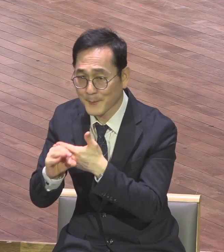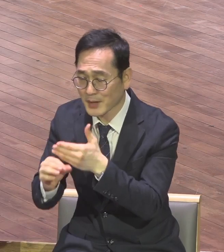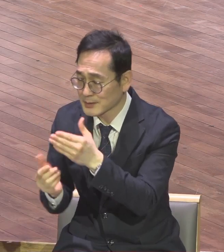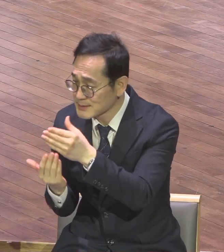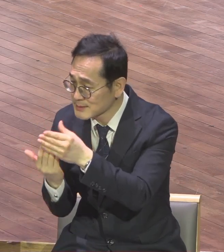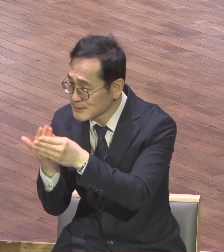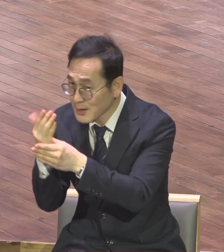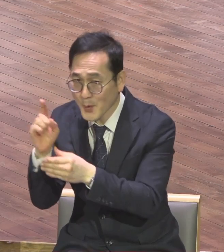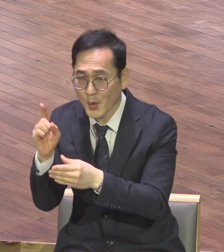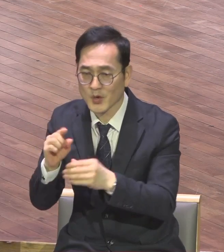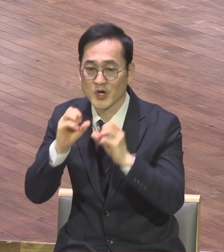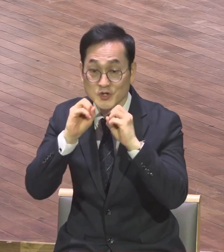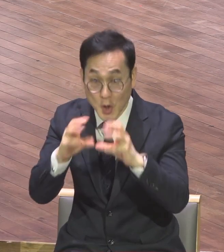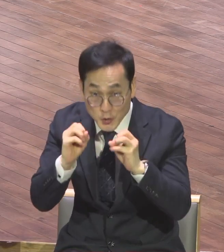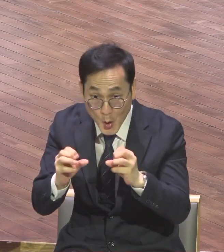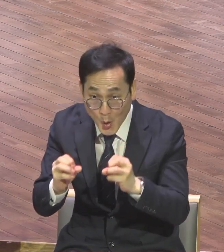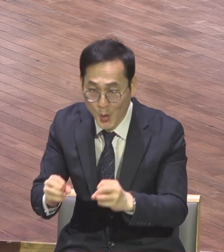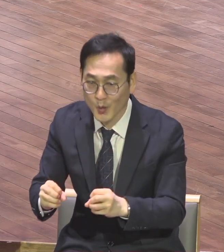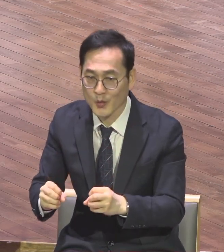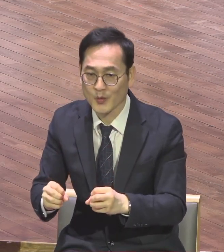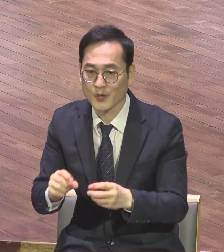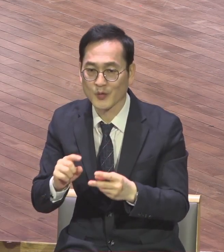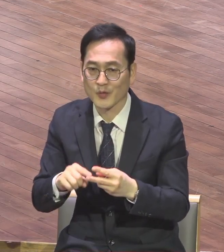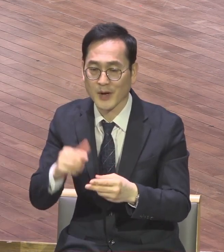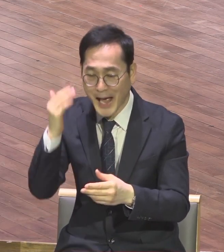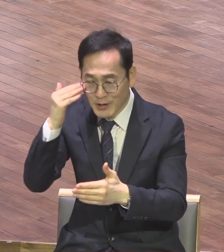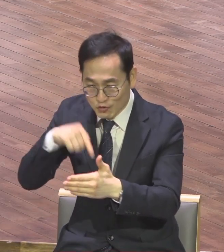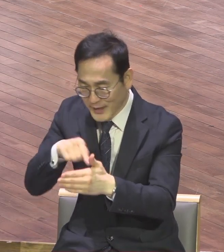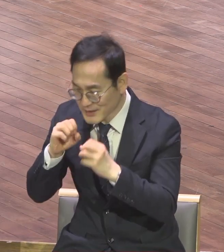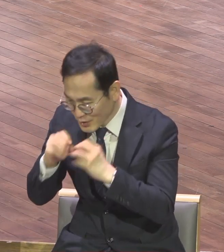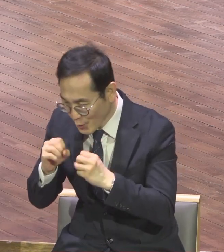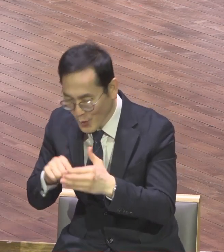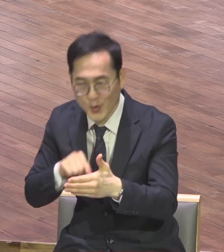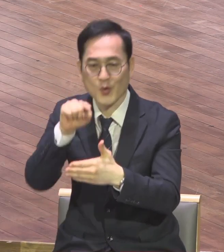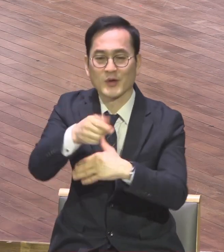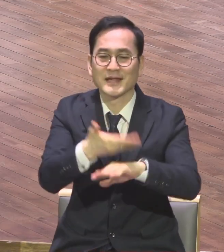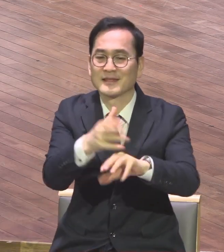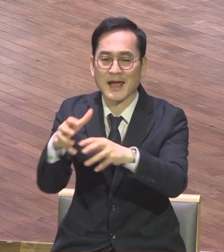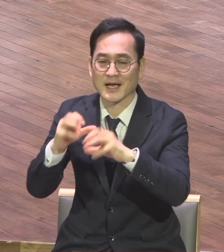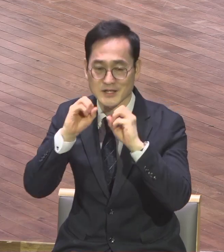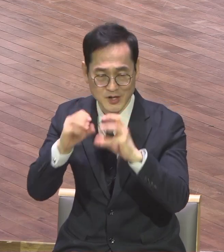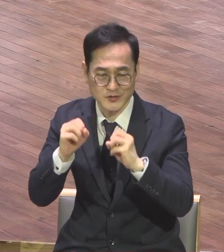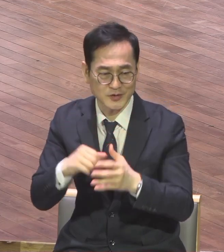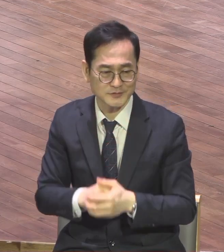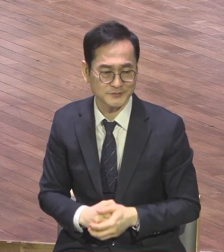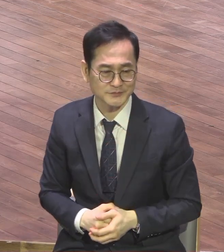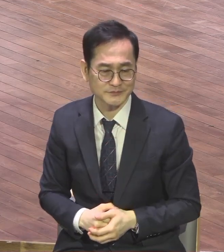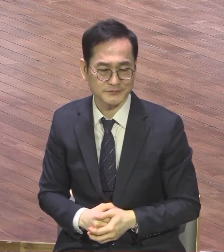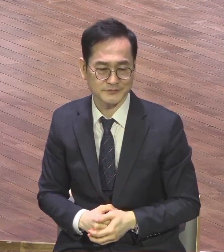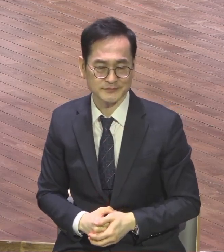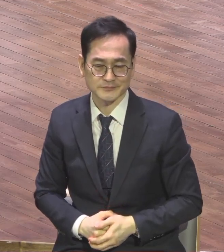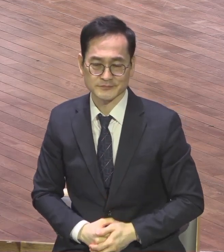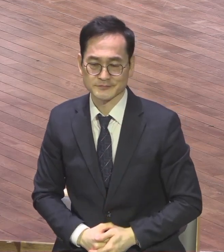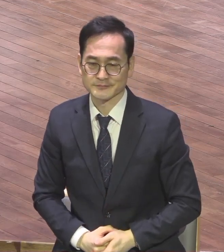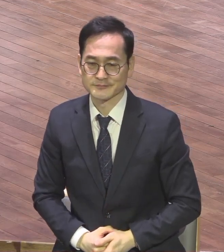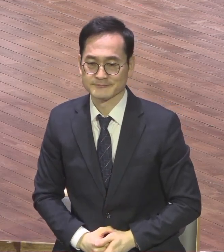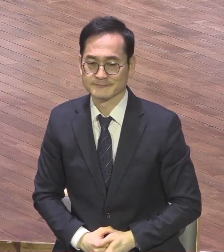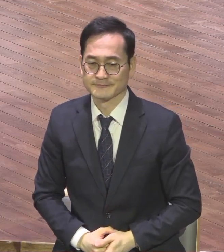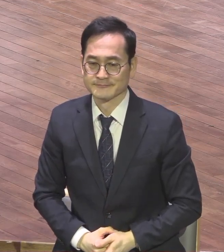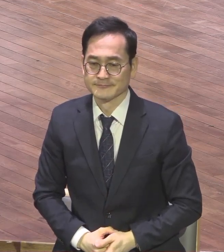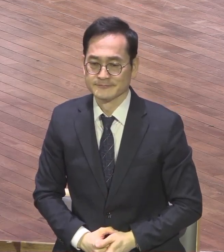생겨. 전도와 선교. 국내 영혼구원 해외 영혼구원 영혼구원 하나님 형상으로 회복시켜야